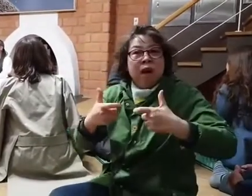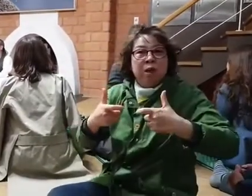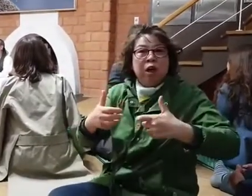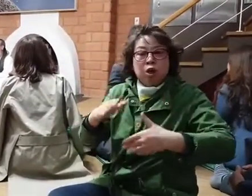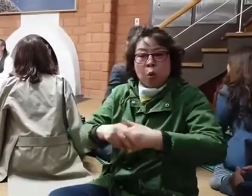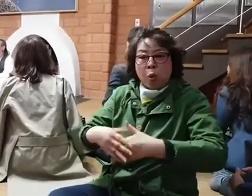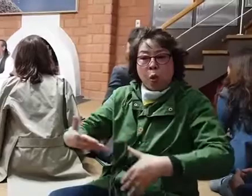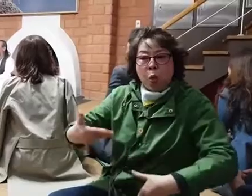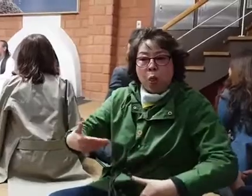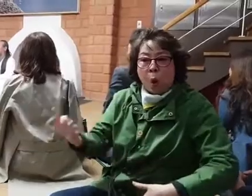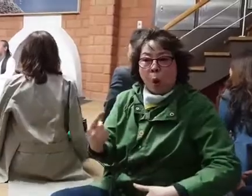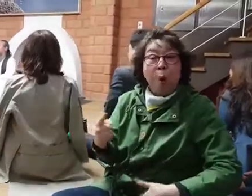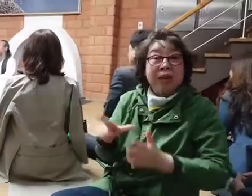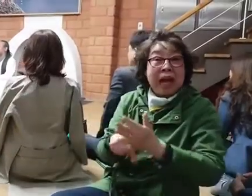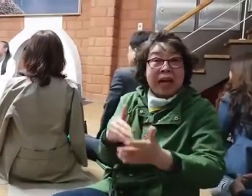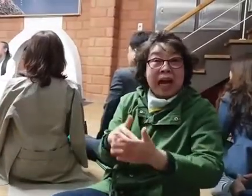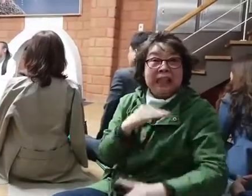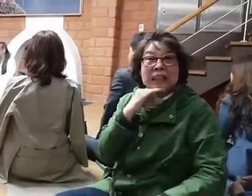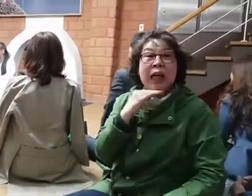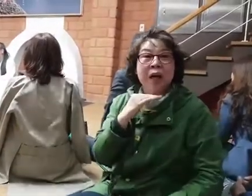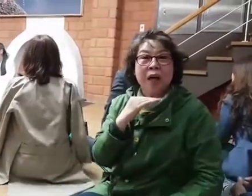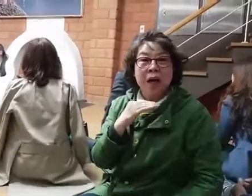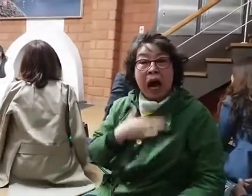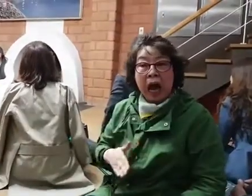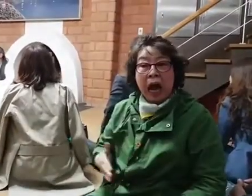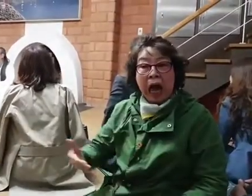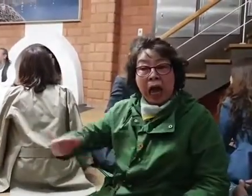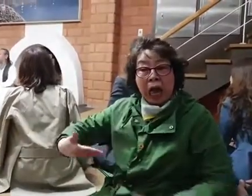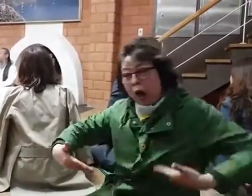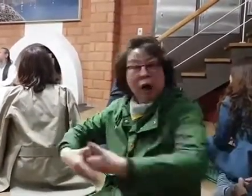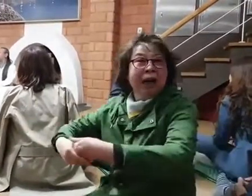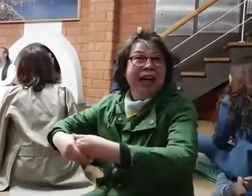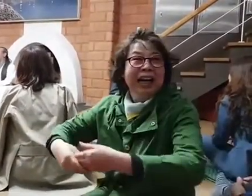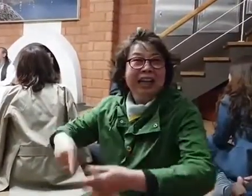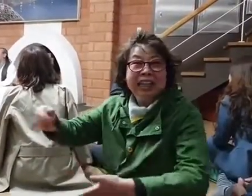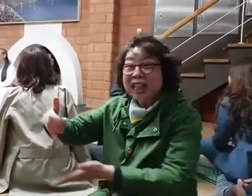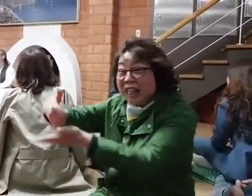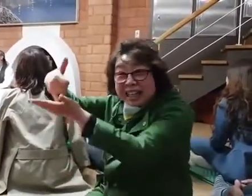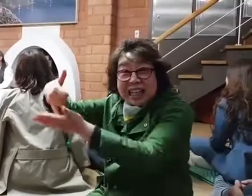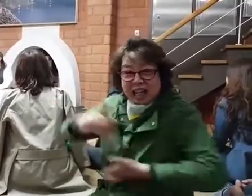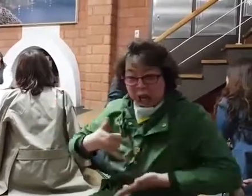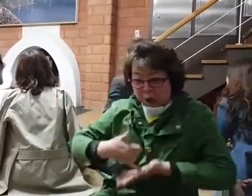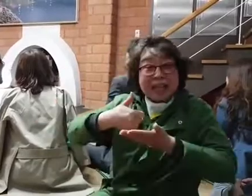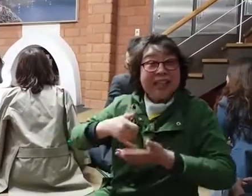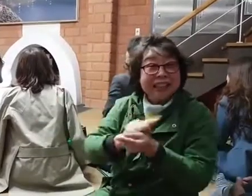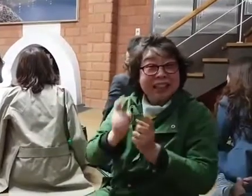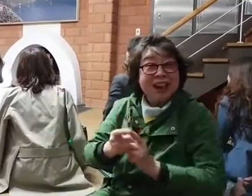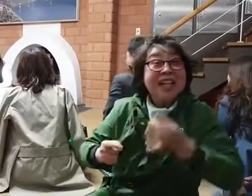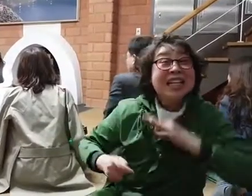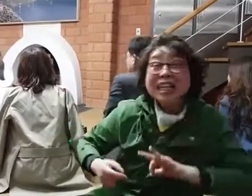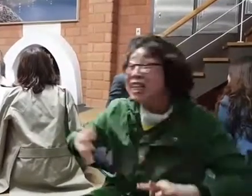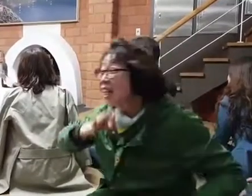손뻗으러 올 때 그때는 알겠다고 탁 내리면 네 위신도 살고 우리도 지금 얻을 게